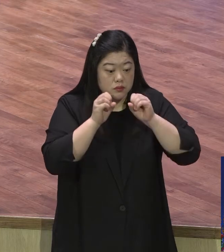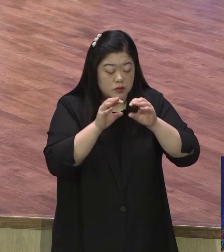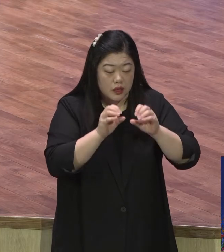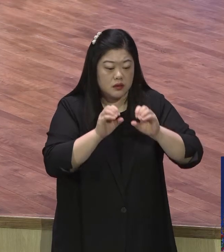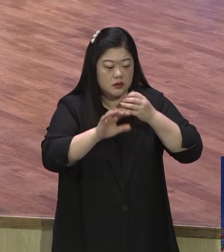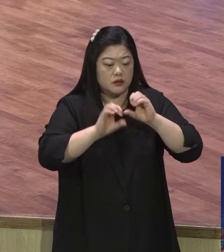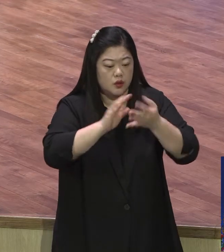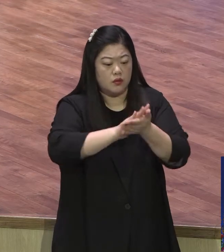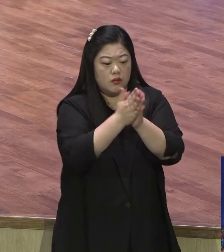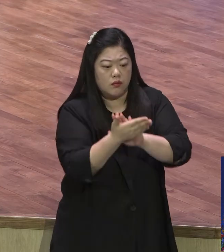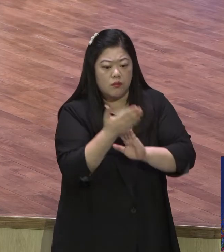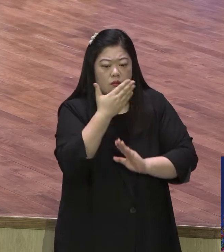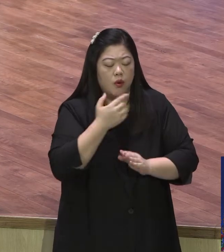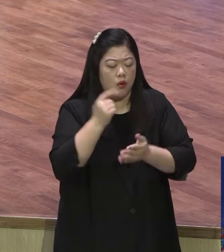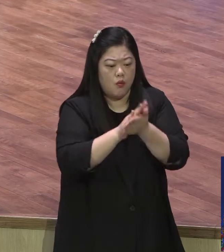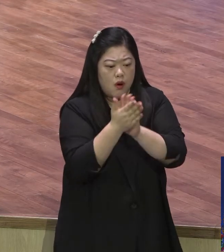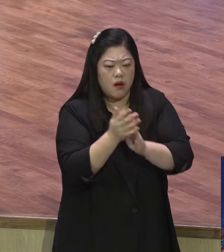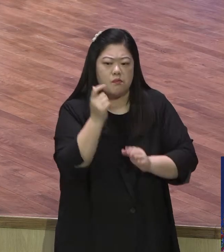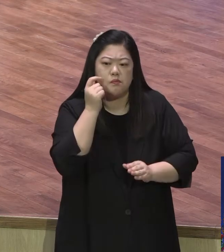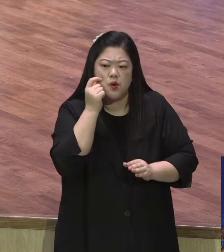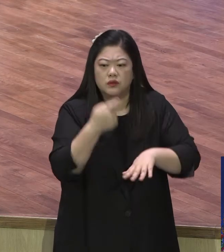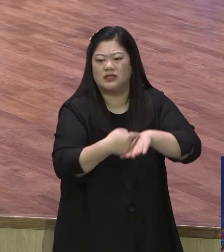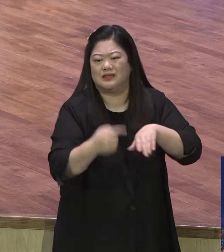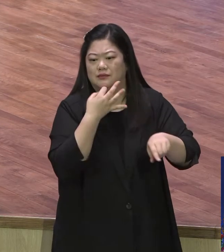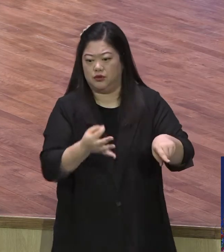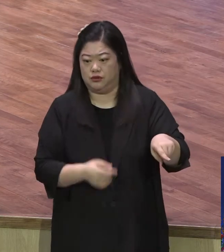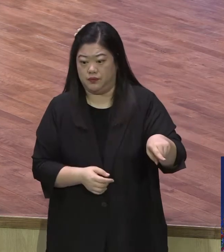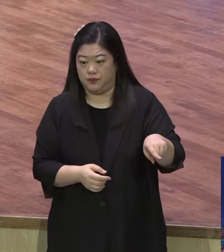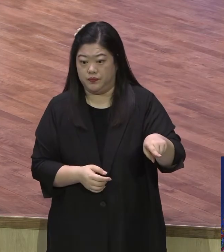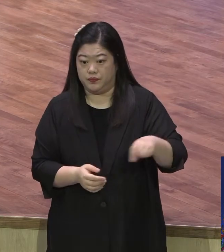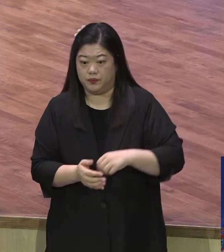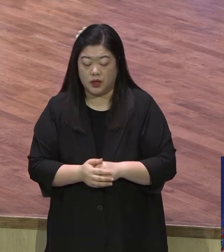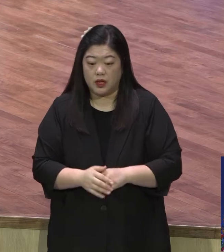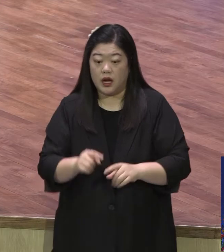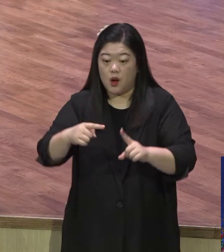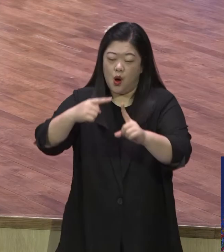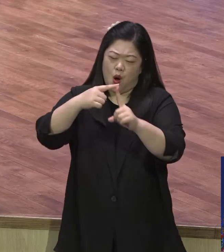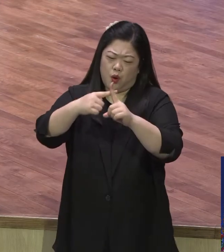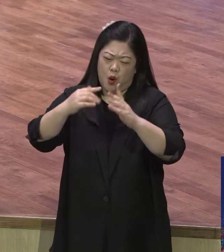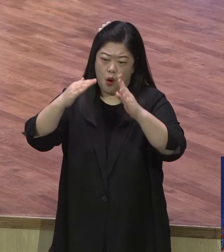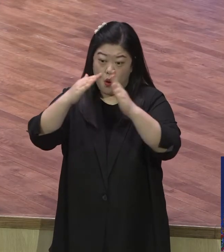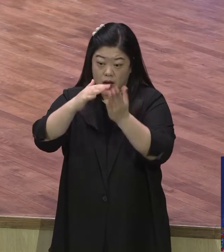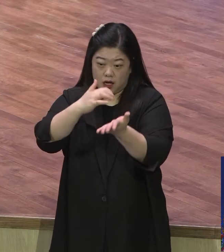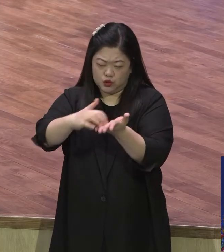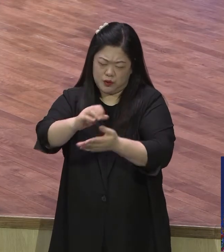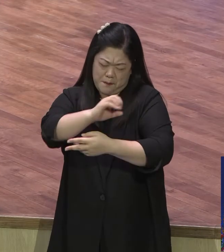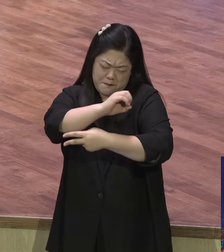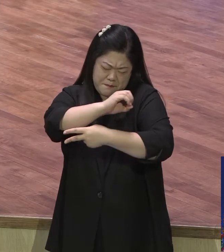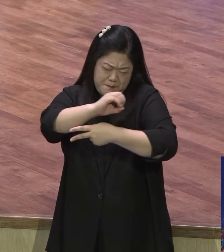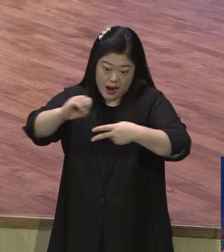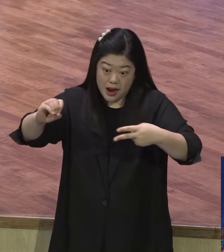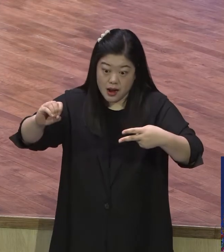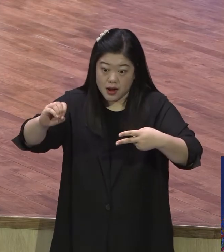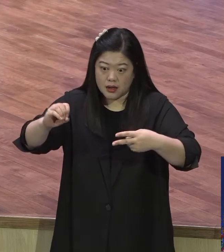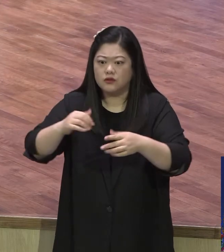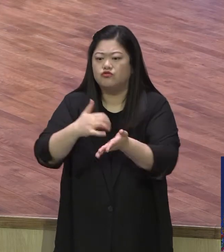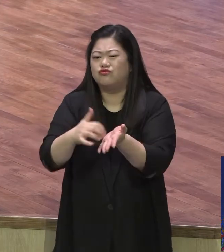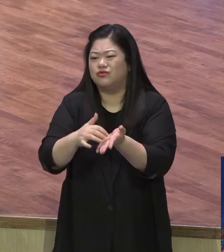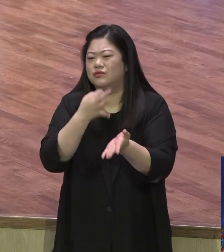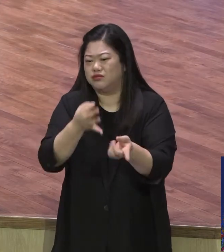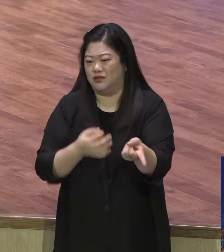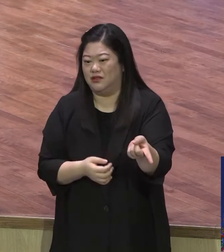공동체가 없는 전혀 없는 교회라는 게 전혀 없는 그런 종족 집단을 말하는데